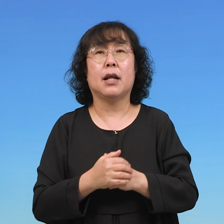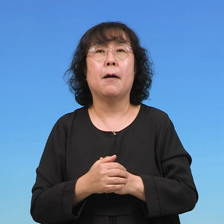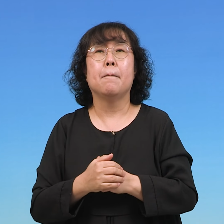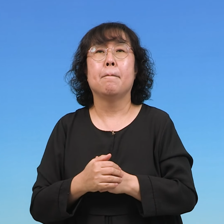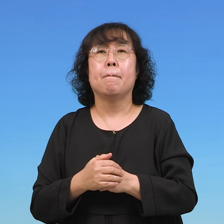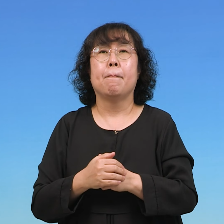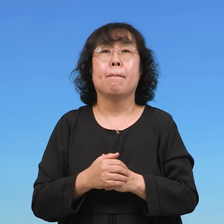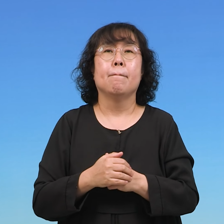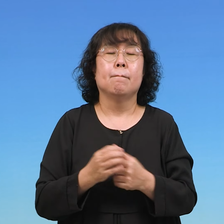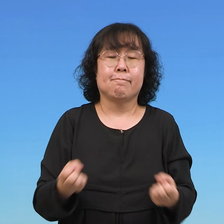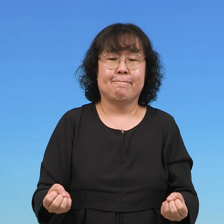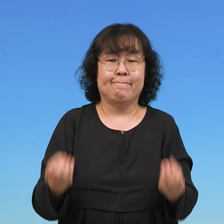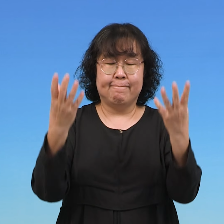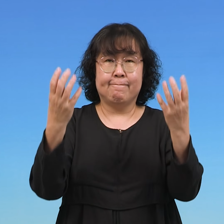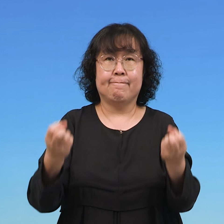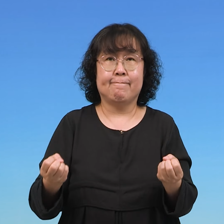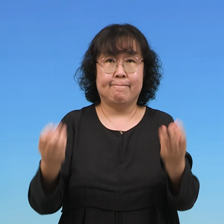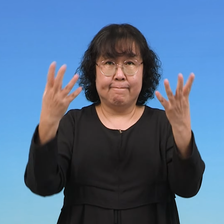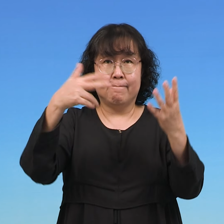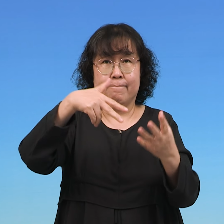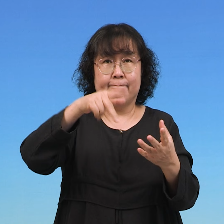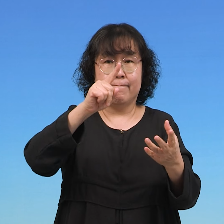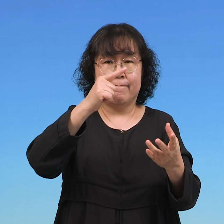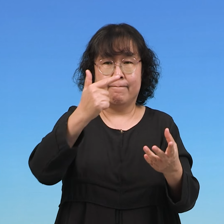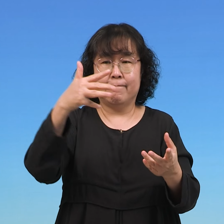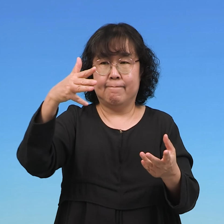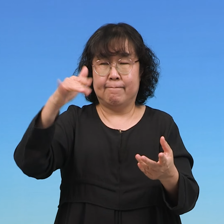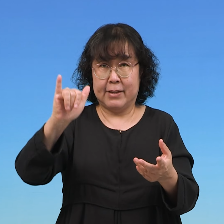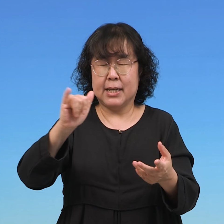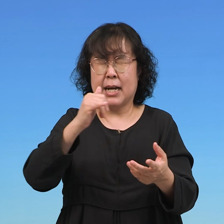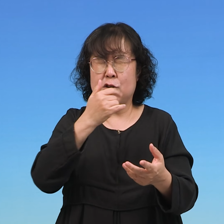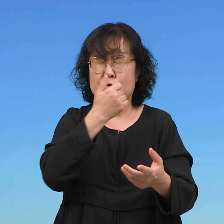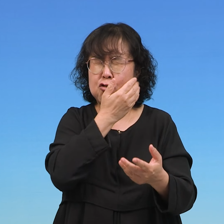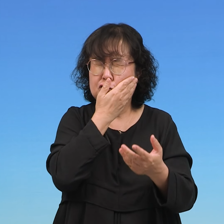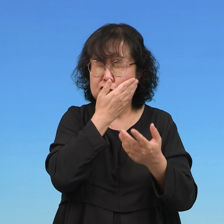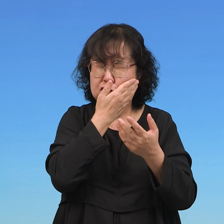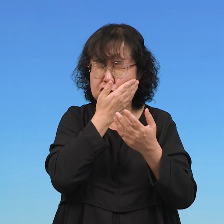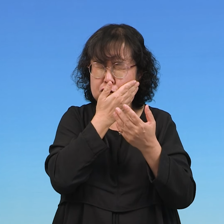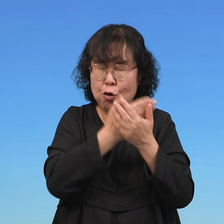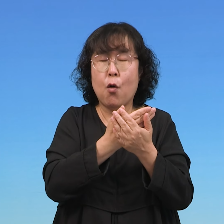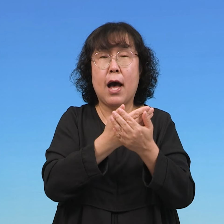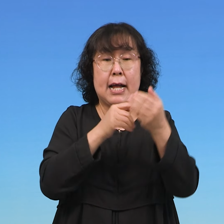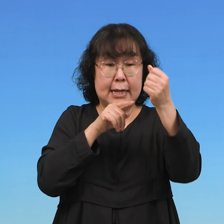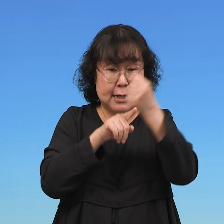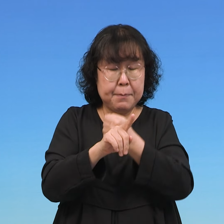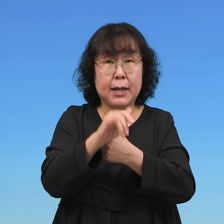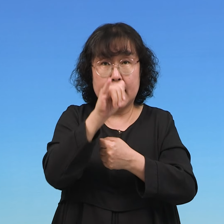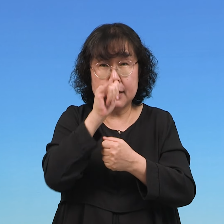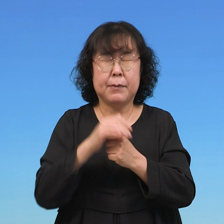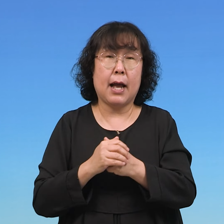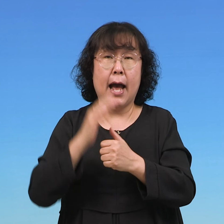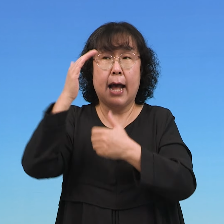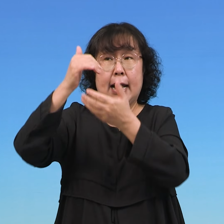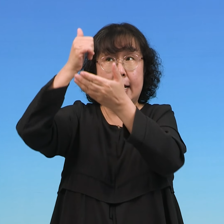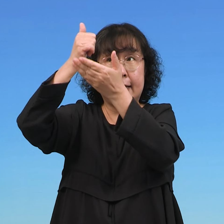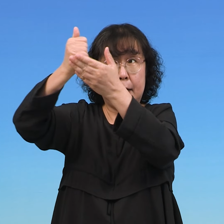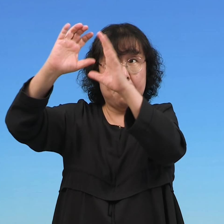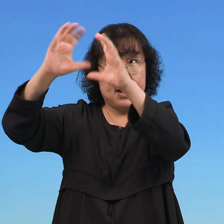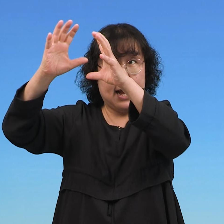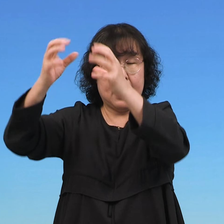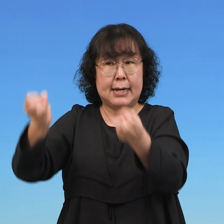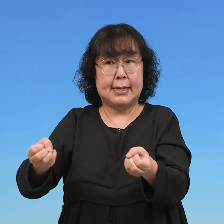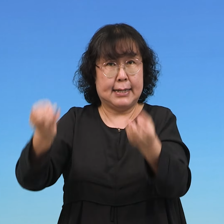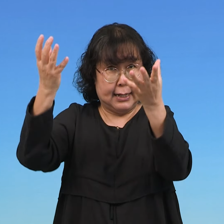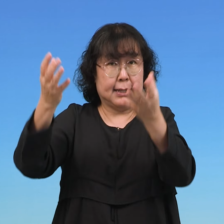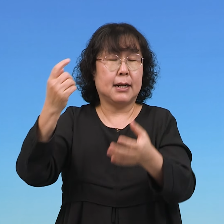성경에는요, 이 잔치라는 이 개념이 굉장히 중요한 개념입니다. 하나님 나라를 잔치로